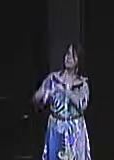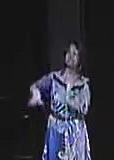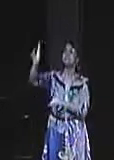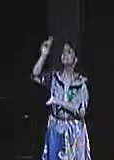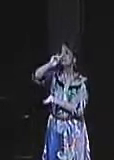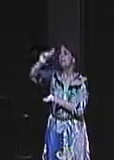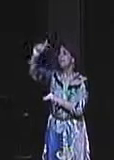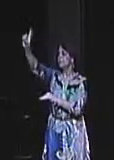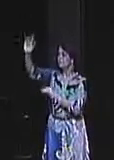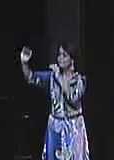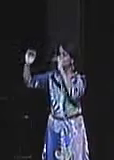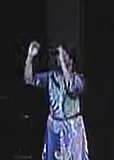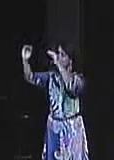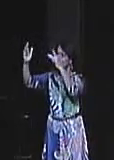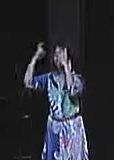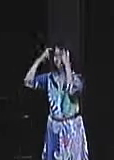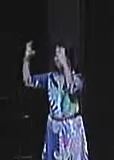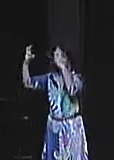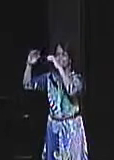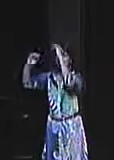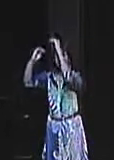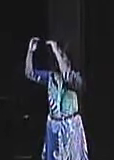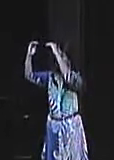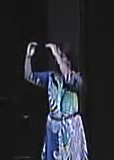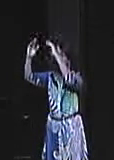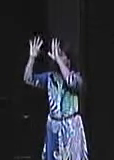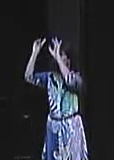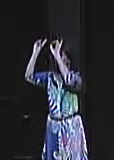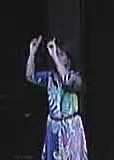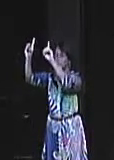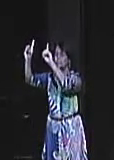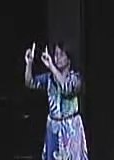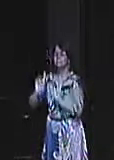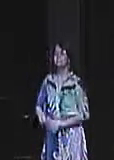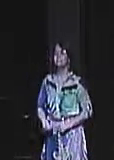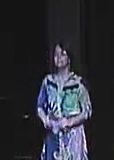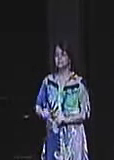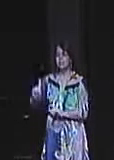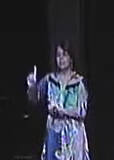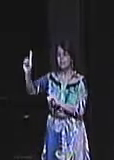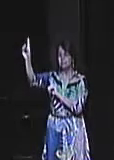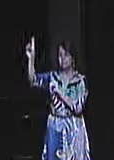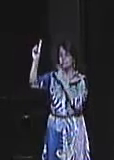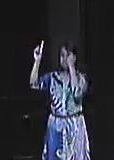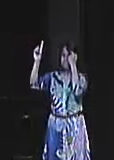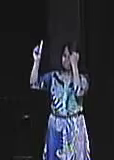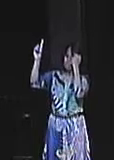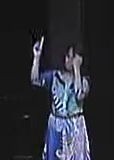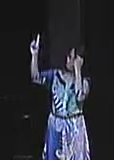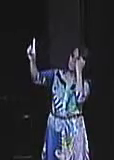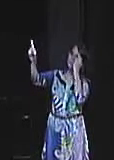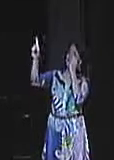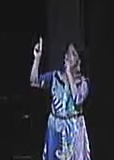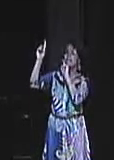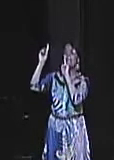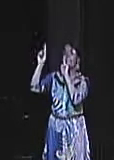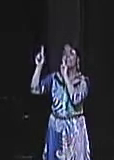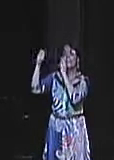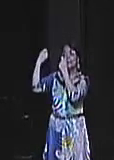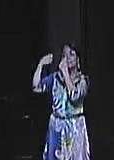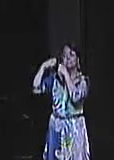na sua soberania e não me ia tirar de um senhorio que não era capaz de me capacitar contra o